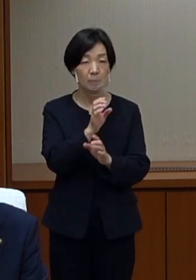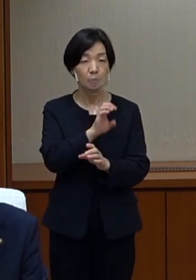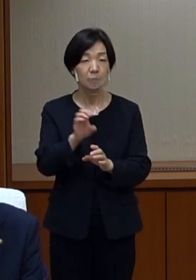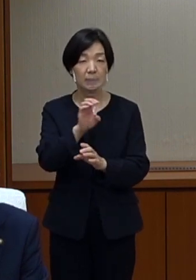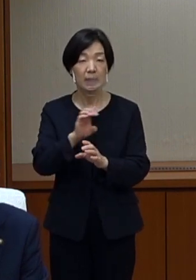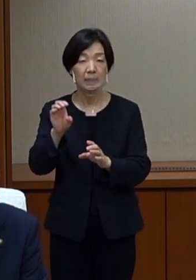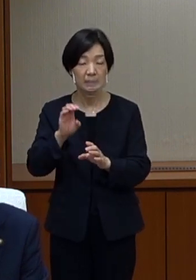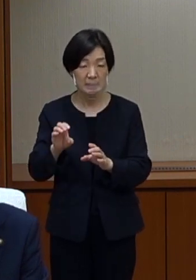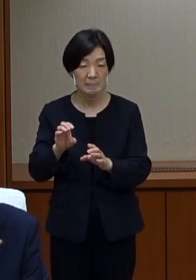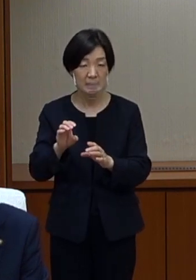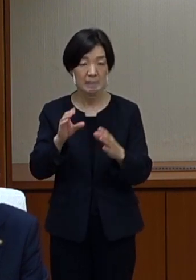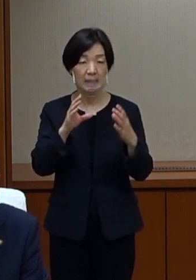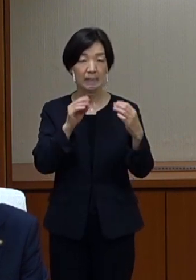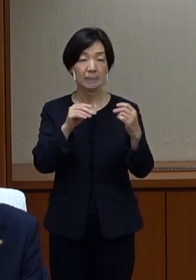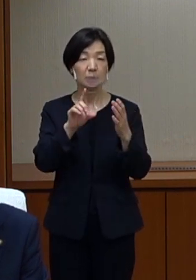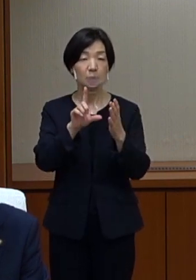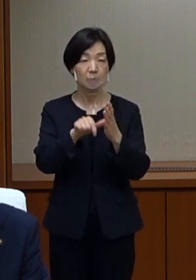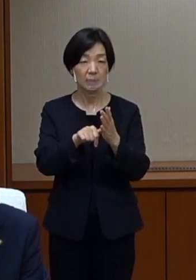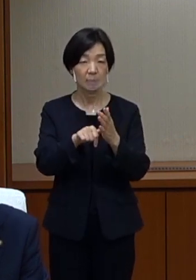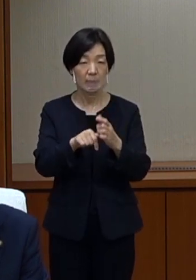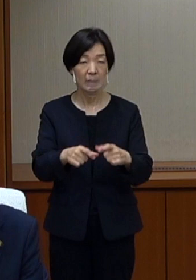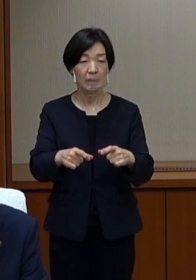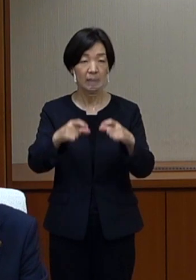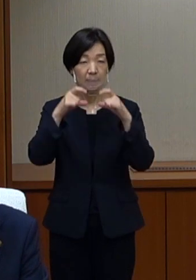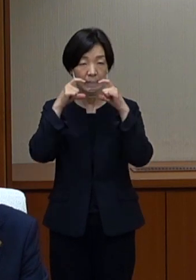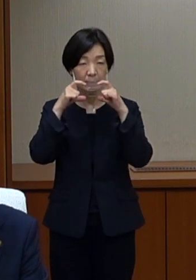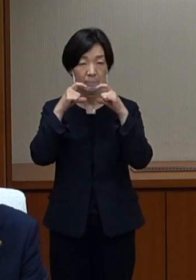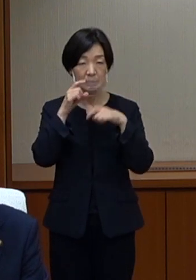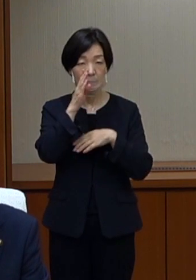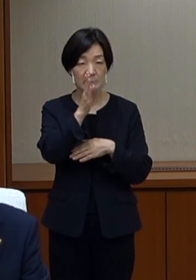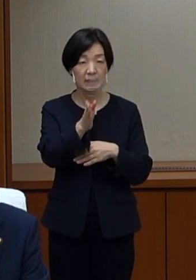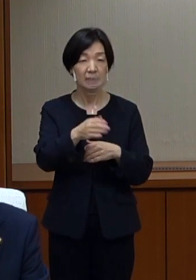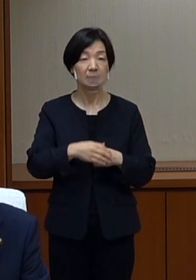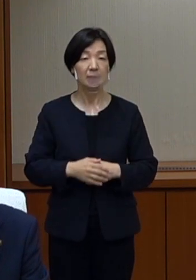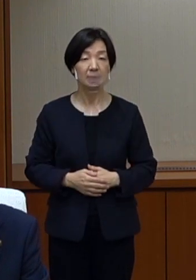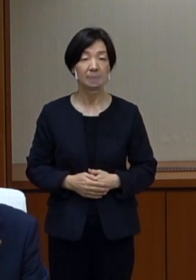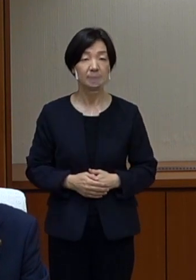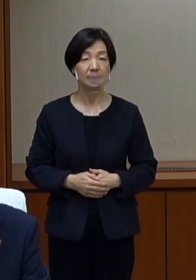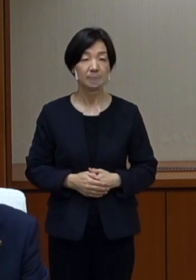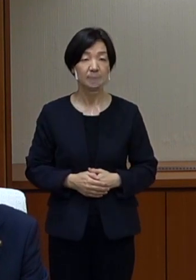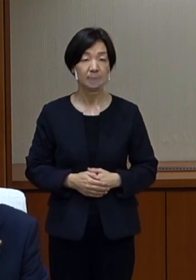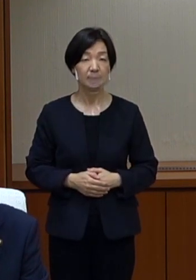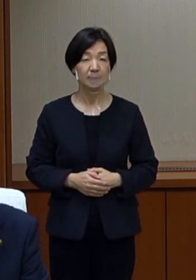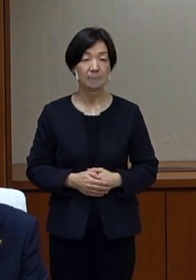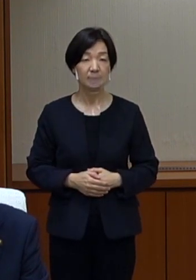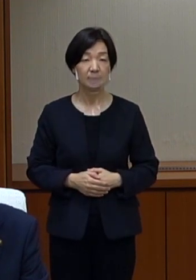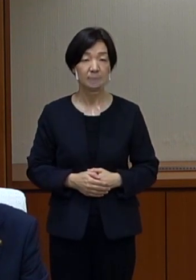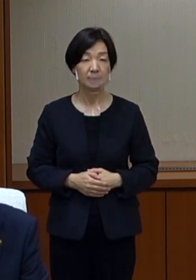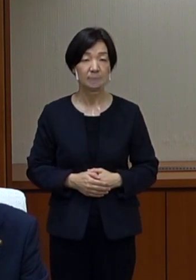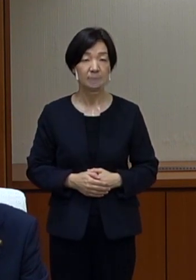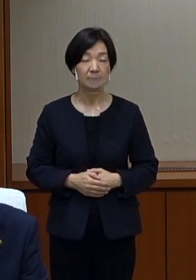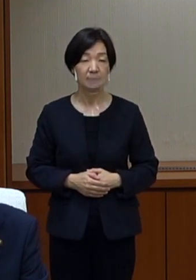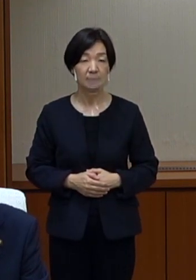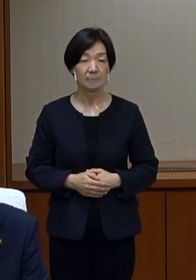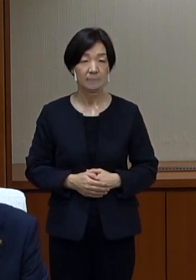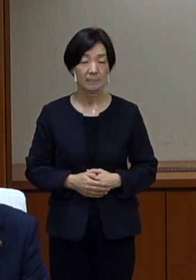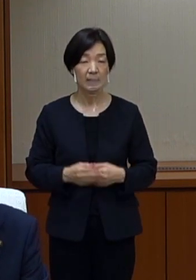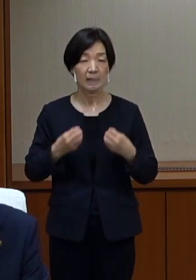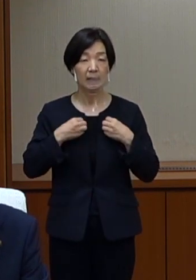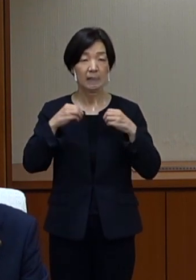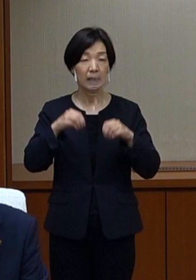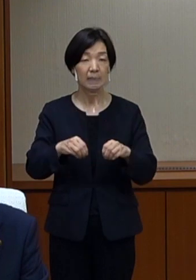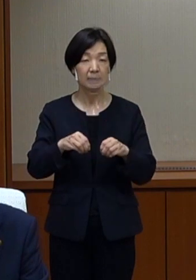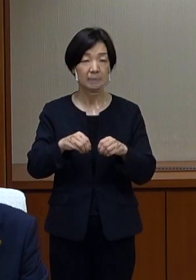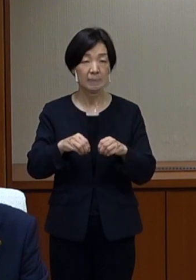切にマスクを着用してください。そして感染を広げないために